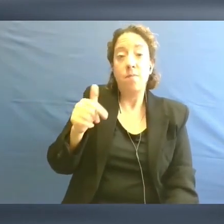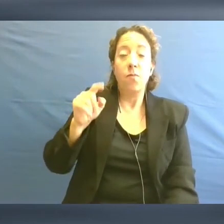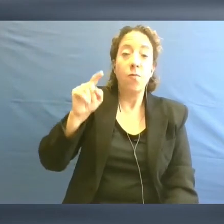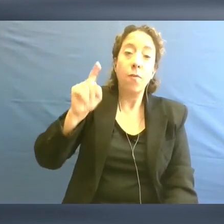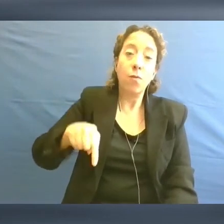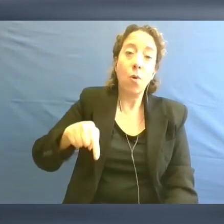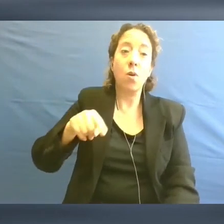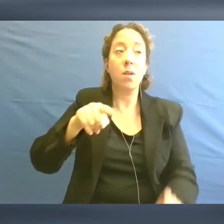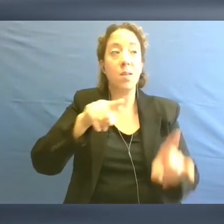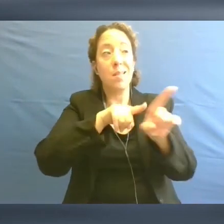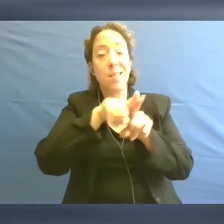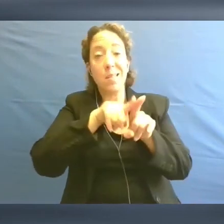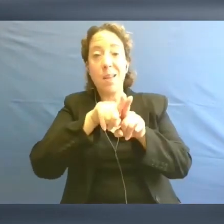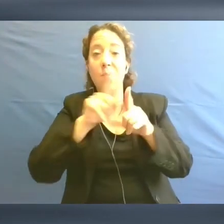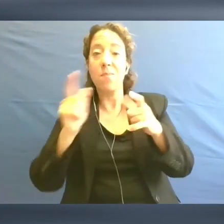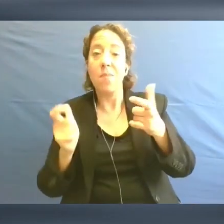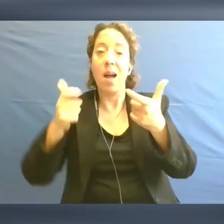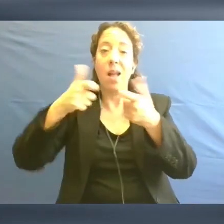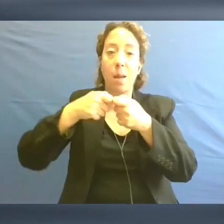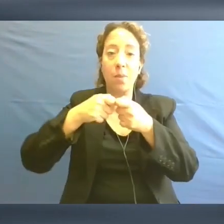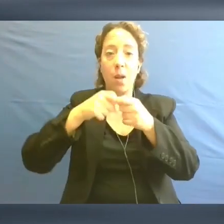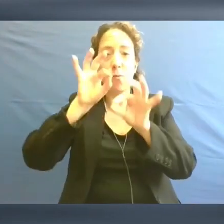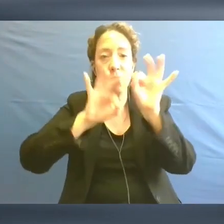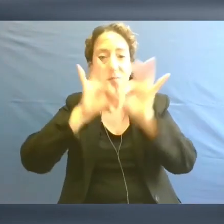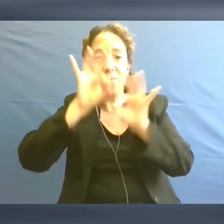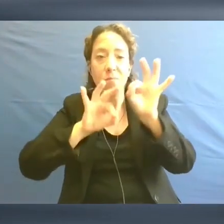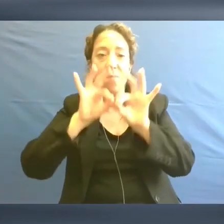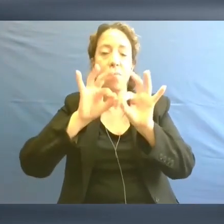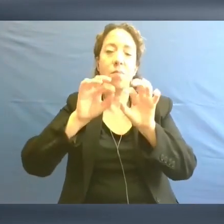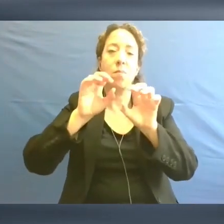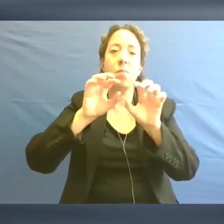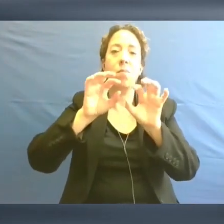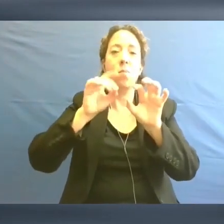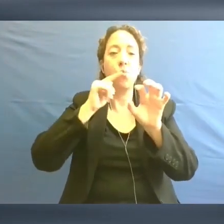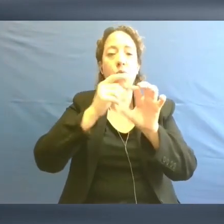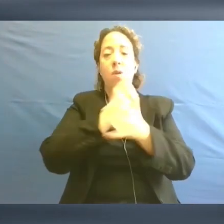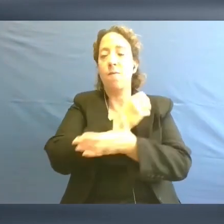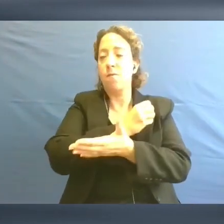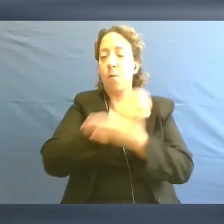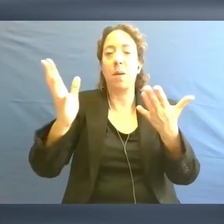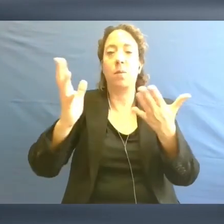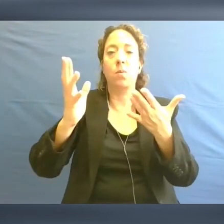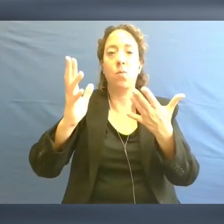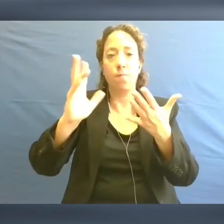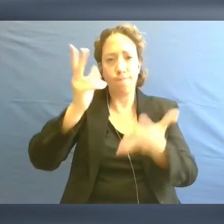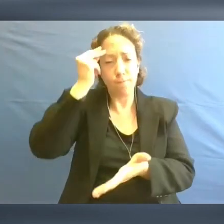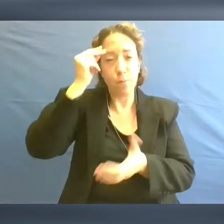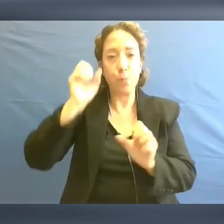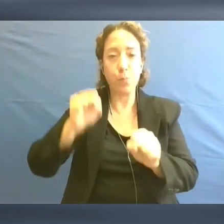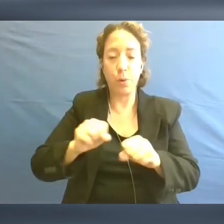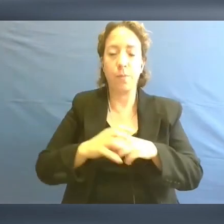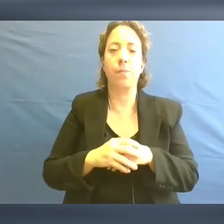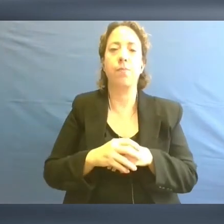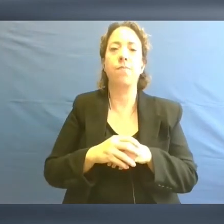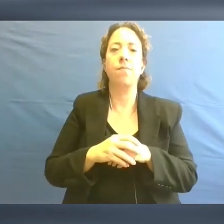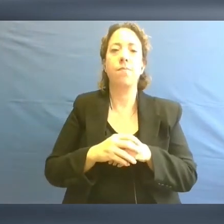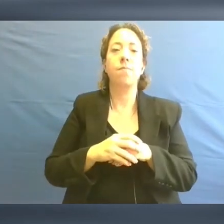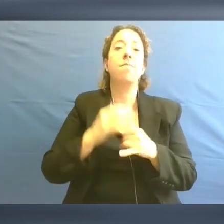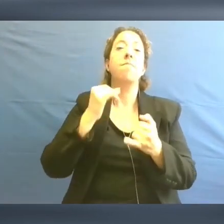le système en le paramétrant afin que l'information puisse devenir intelligible. Et enfin, nous avons